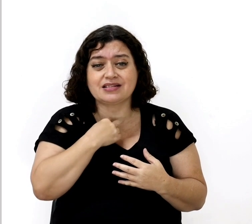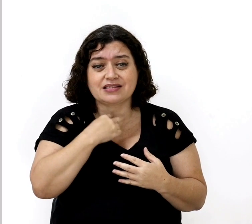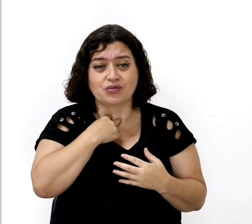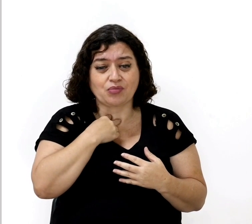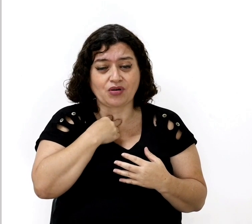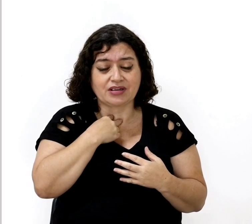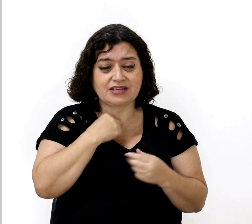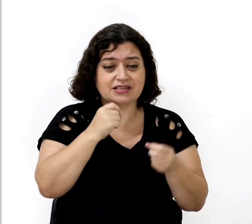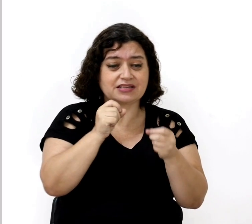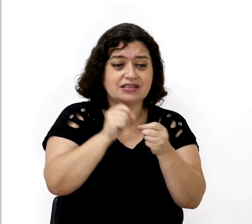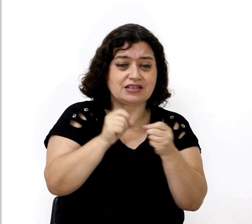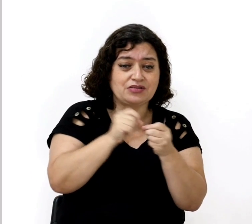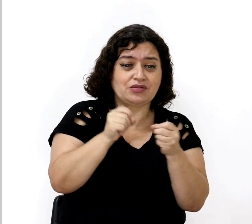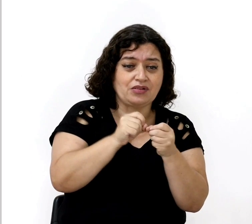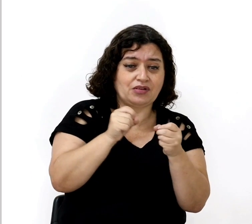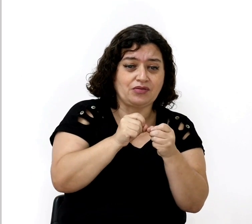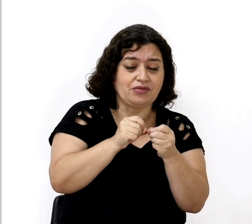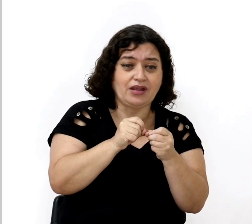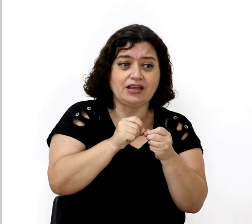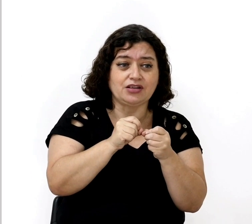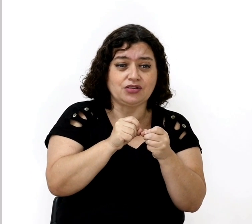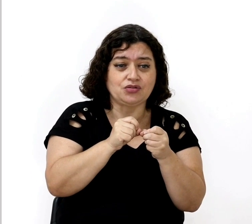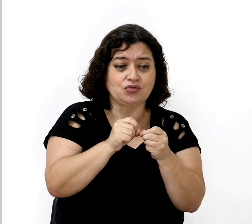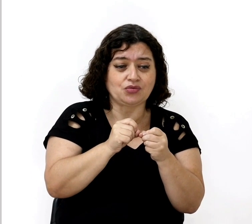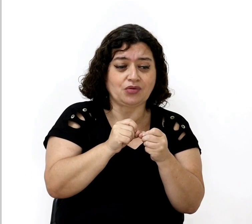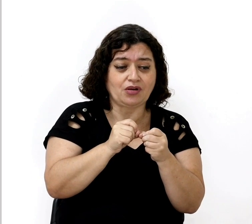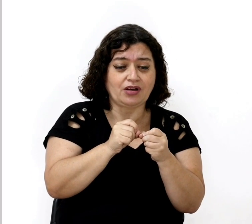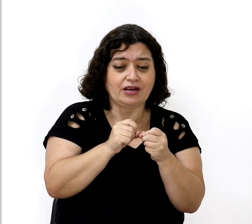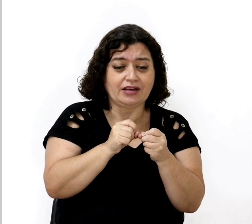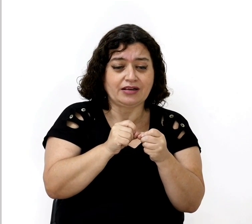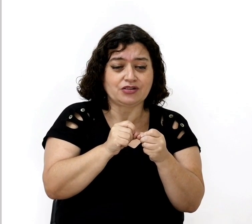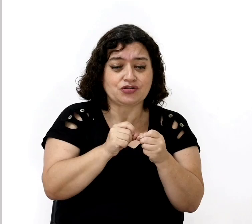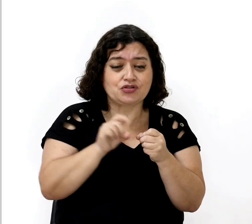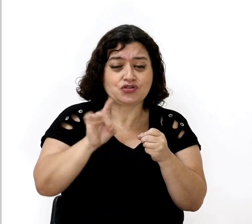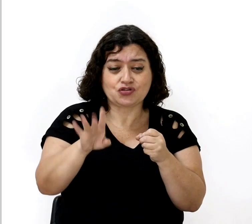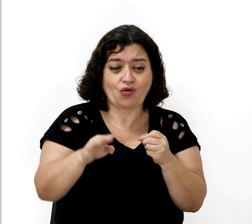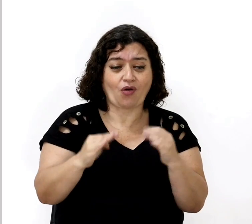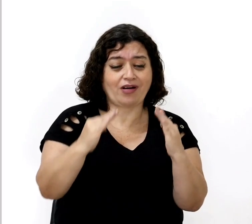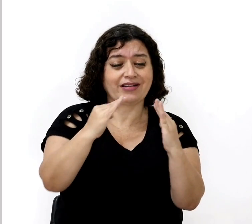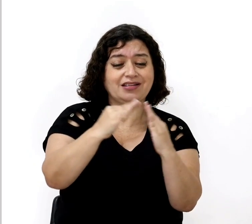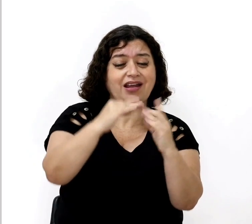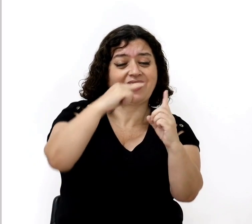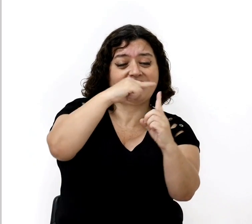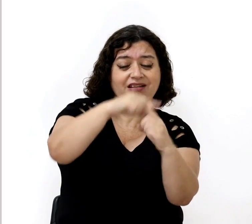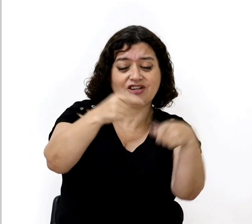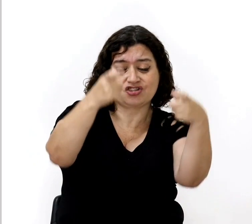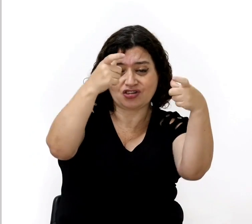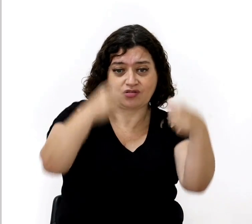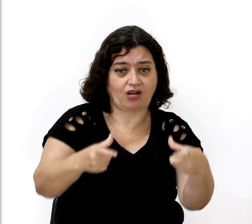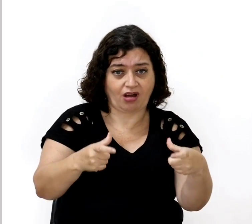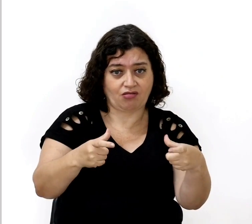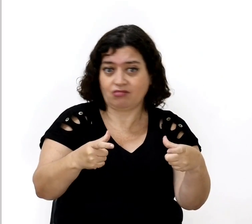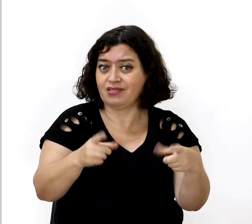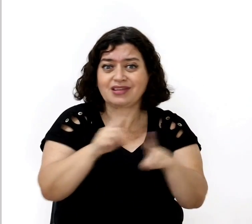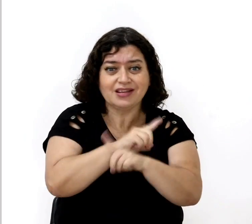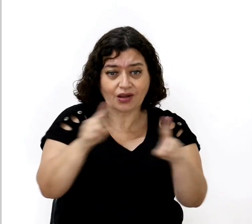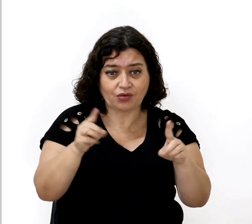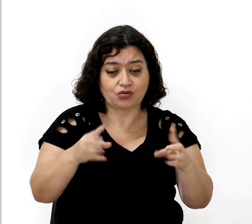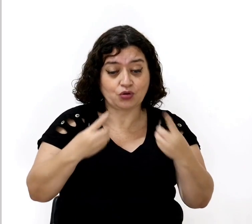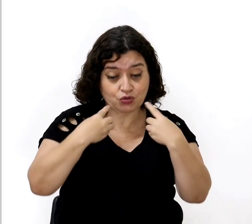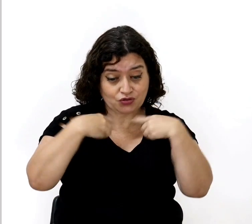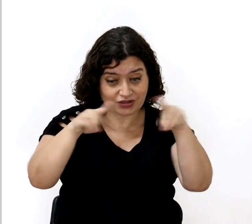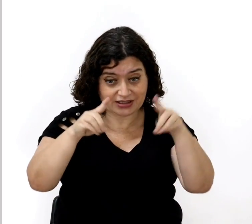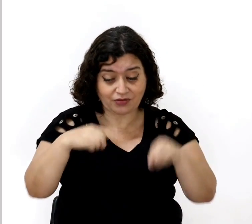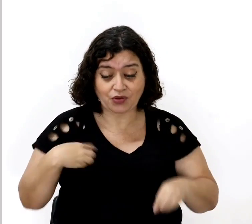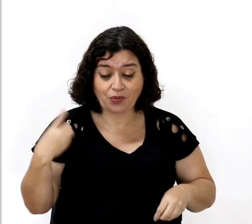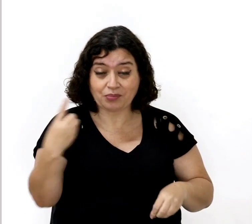ser exercidos apenas no âmbito da igreja local, dentro das 4 paredes, e o desafio da lição